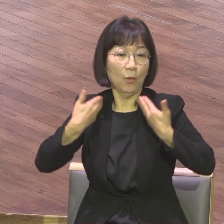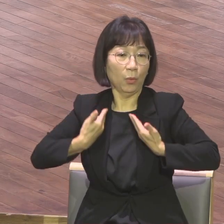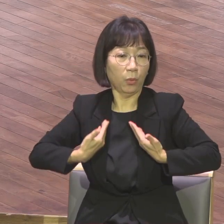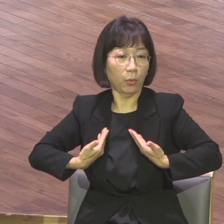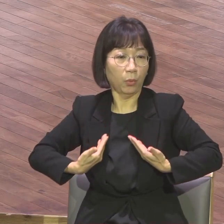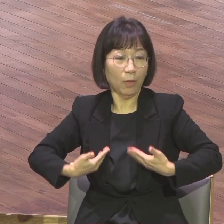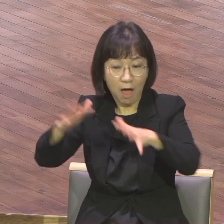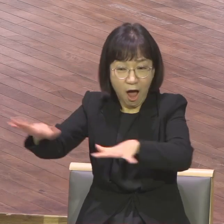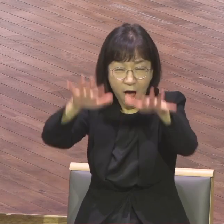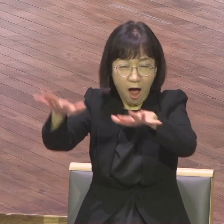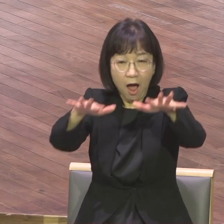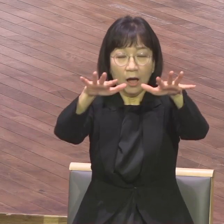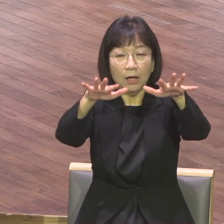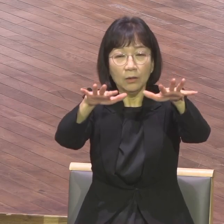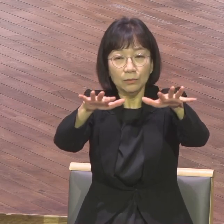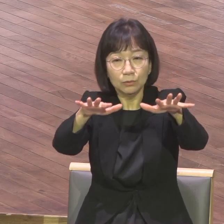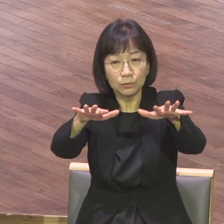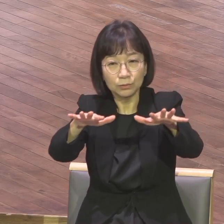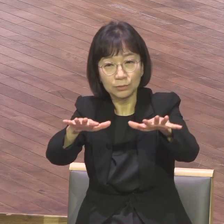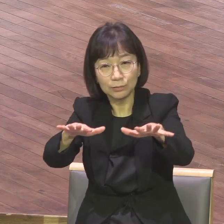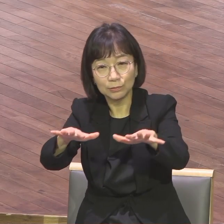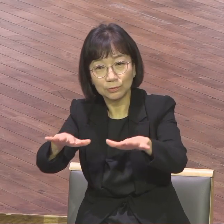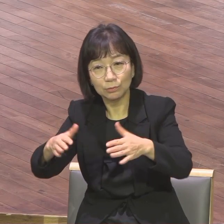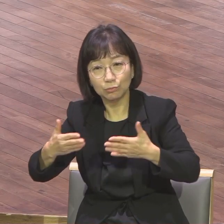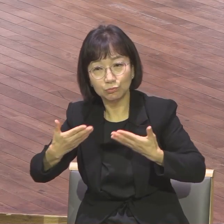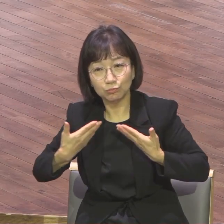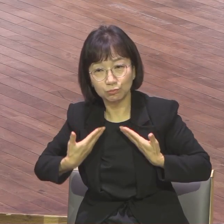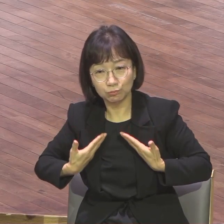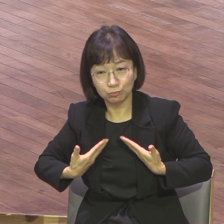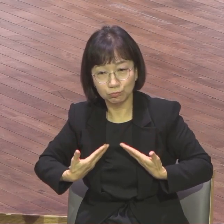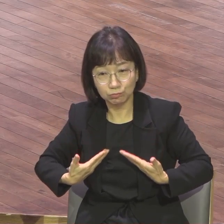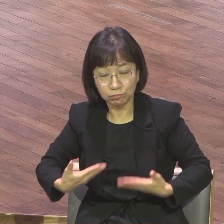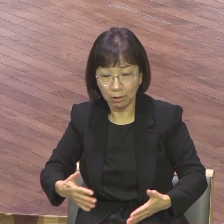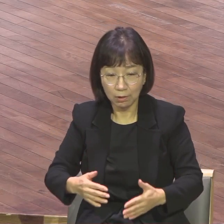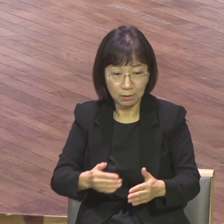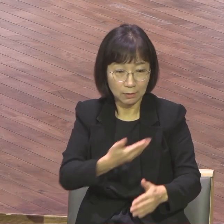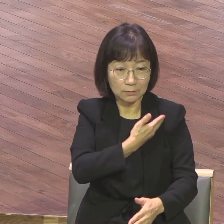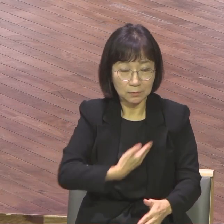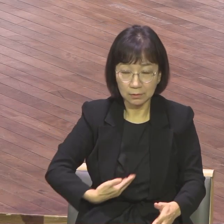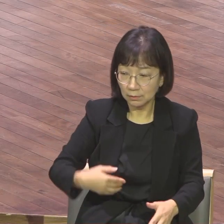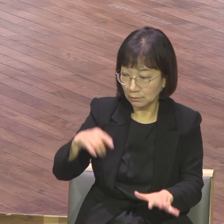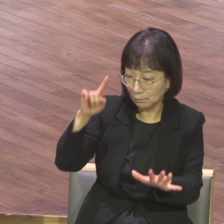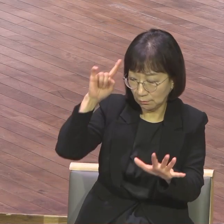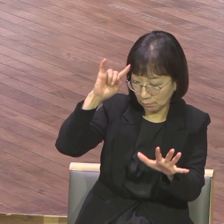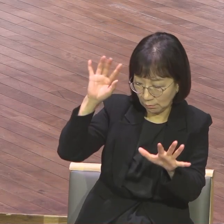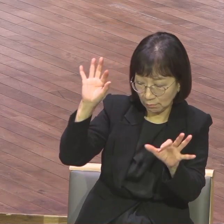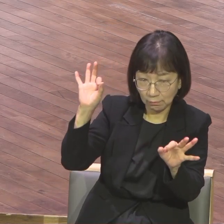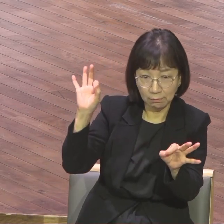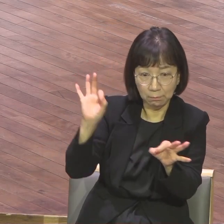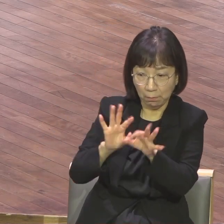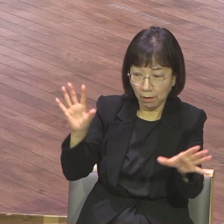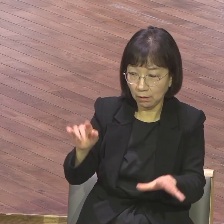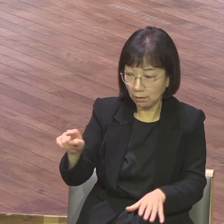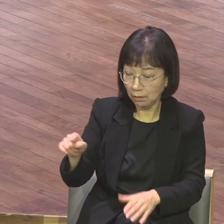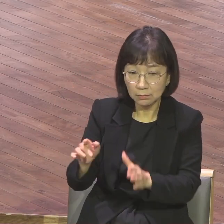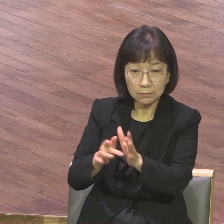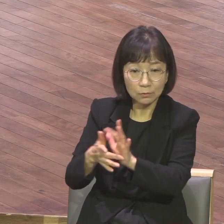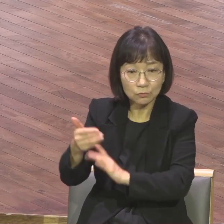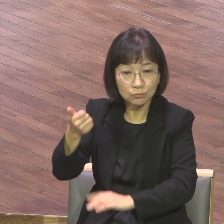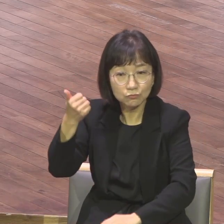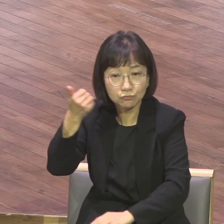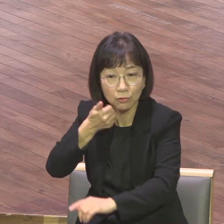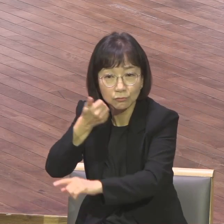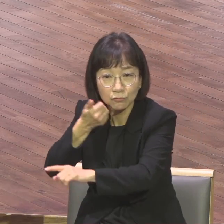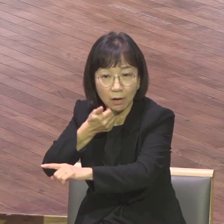잠잠하게 됐단 말이야. 그게 이 제자들이 뭐 이 무슨 세상이 이가 누구시길래